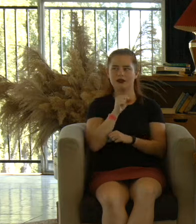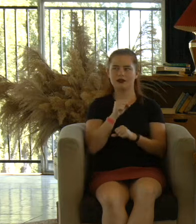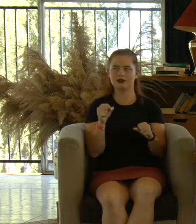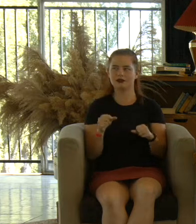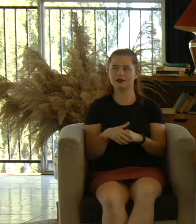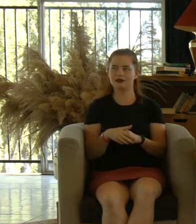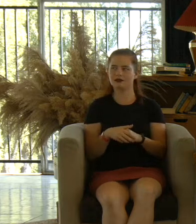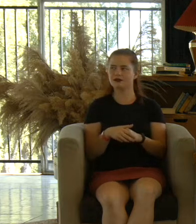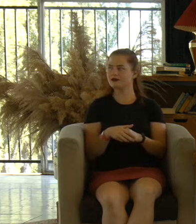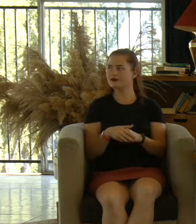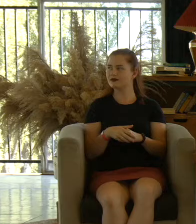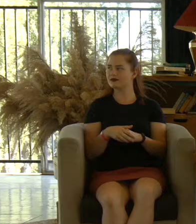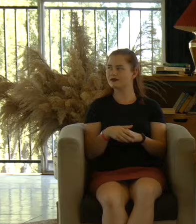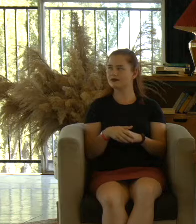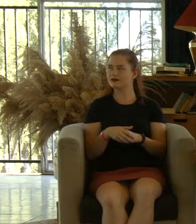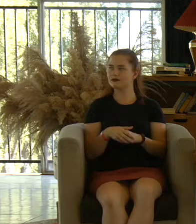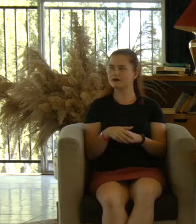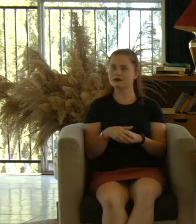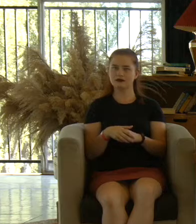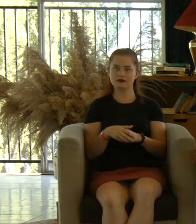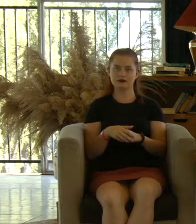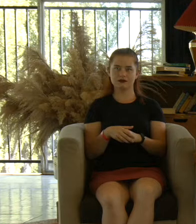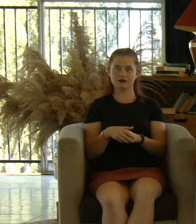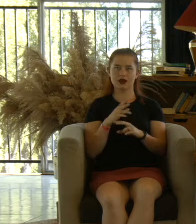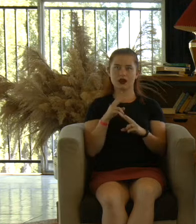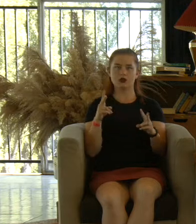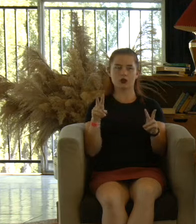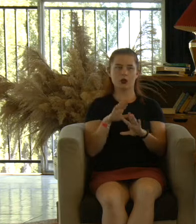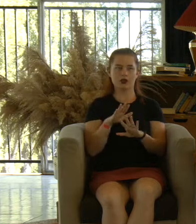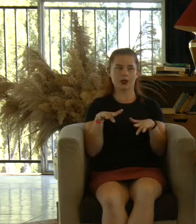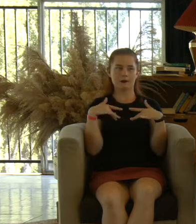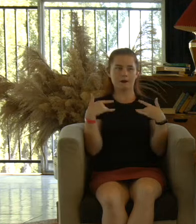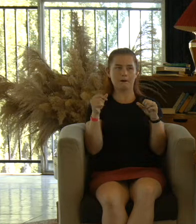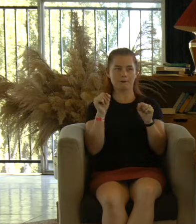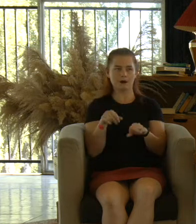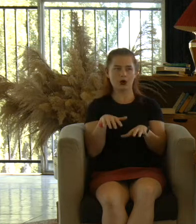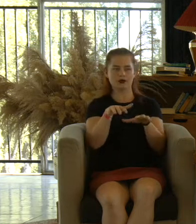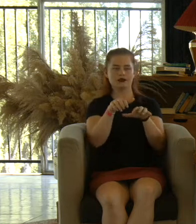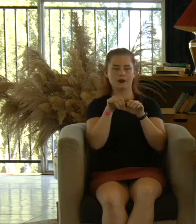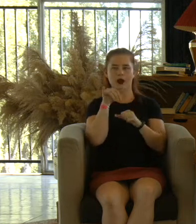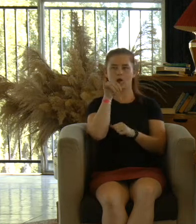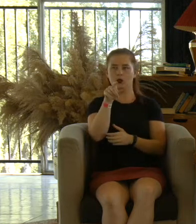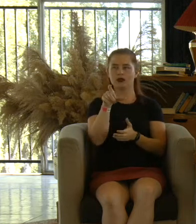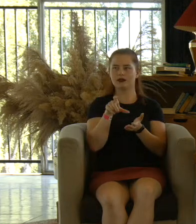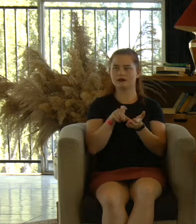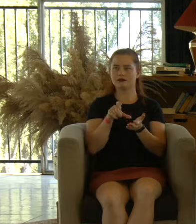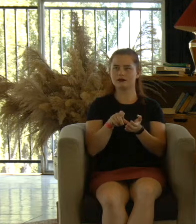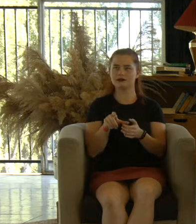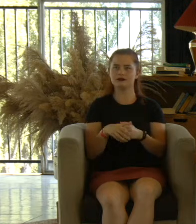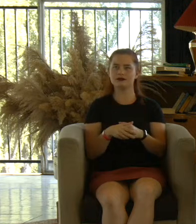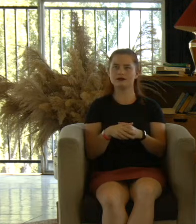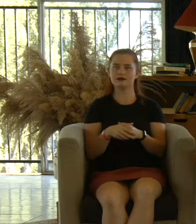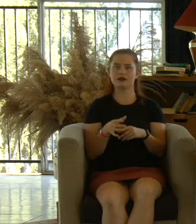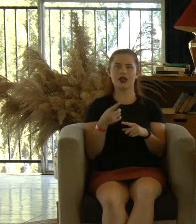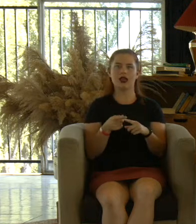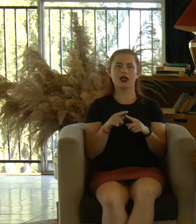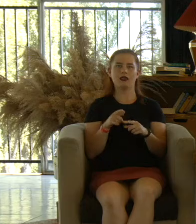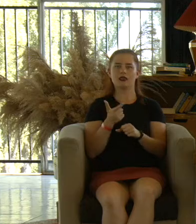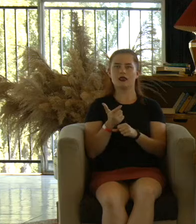пить? Отлично. Так, кто не брезгует, можете у них забрать бокалы. Да, вот это